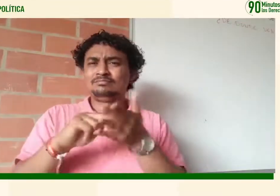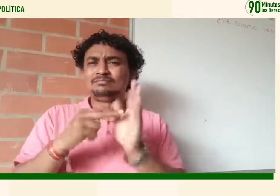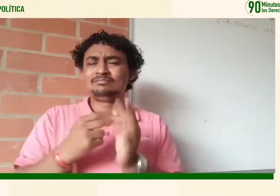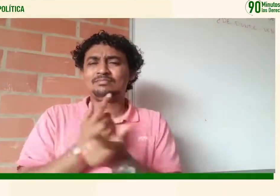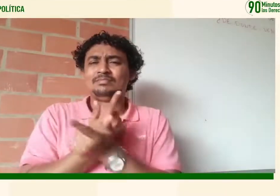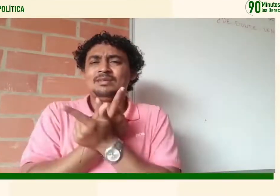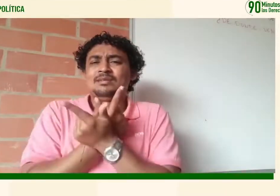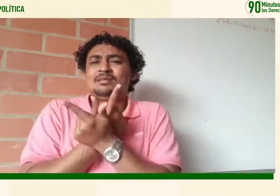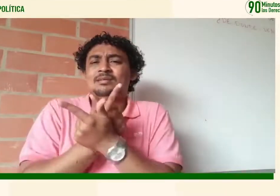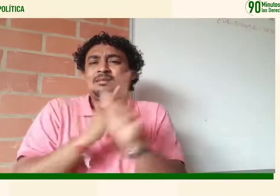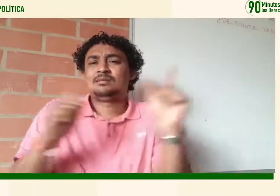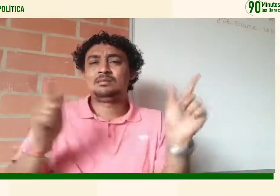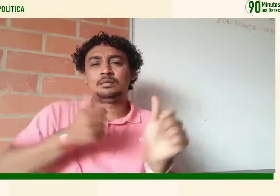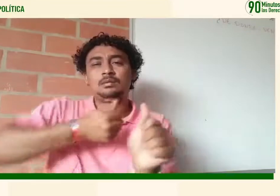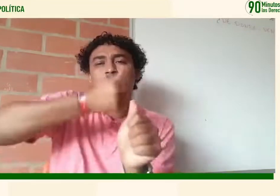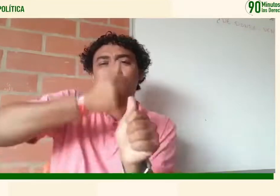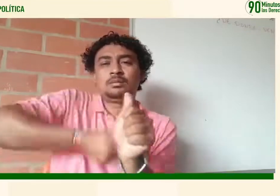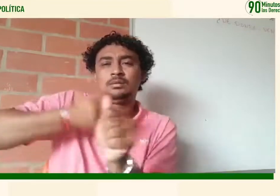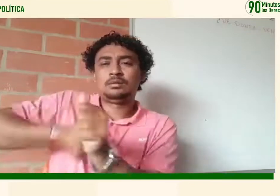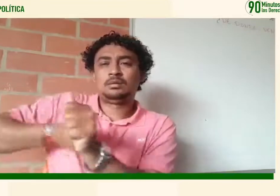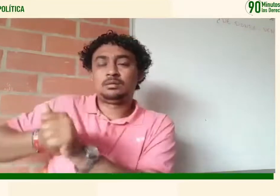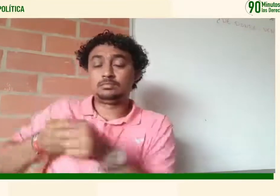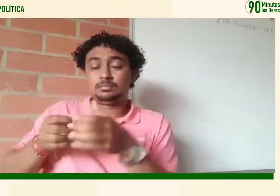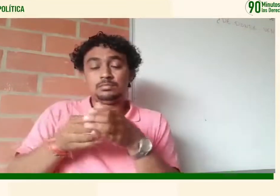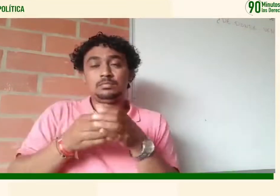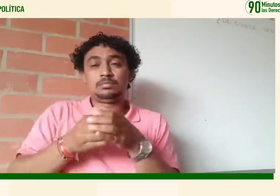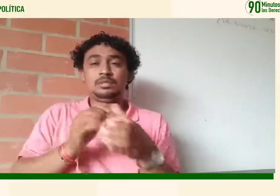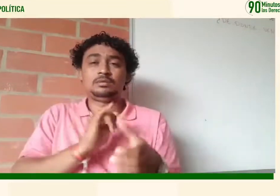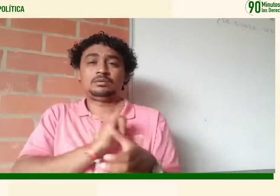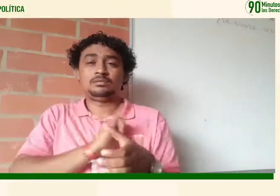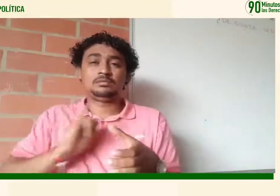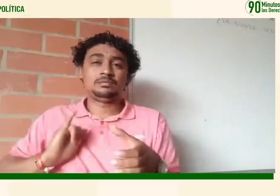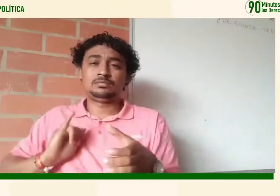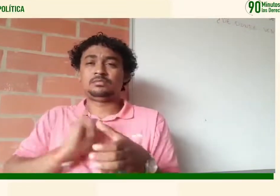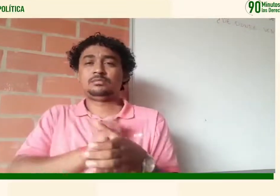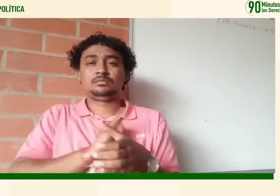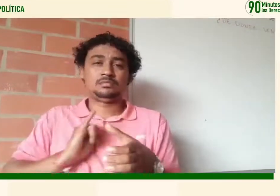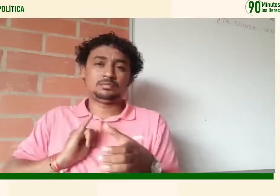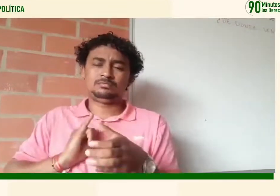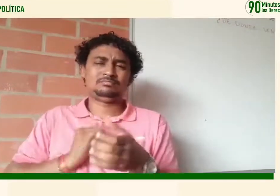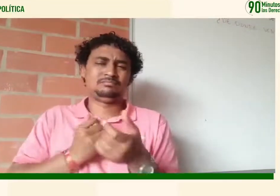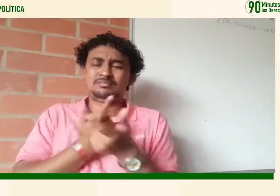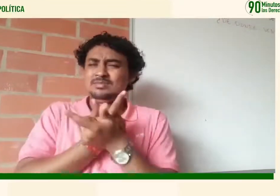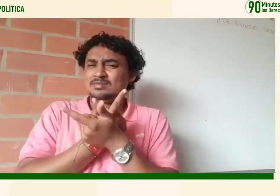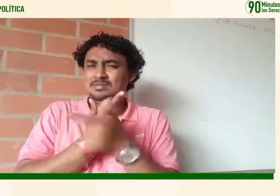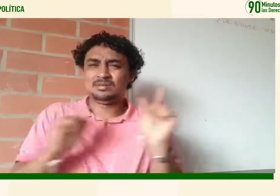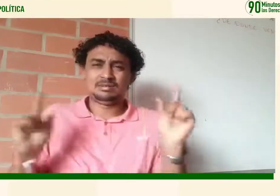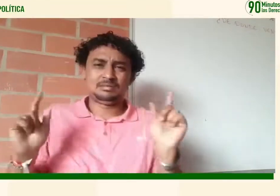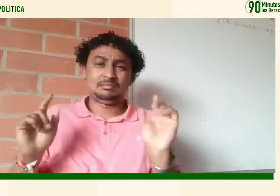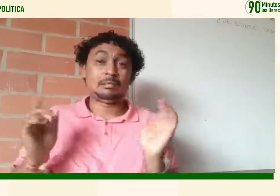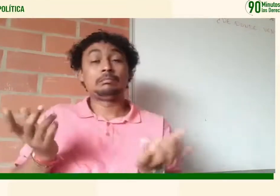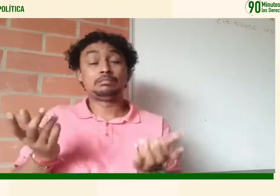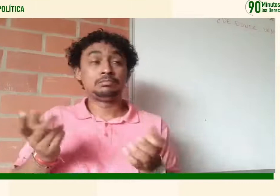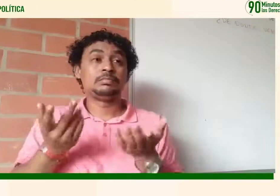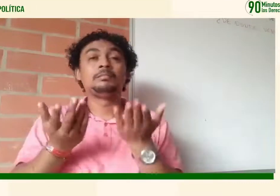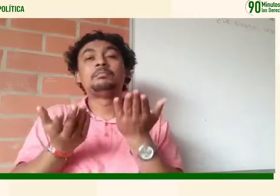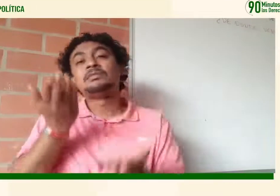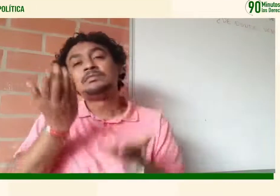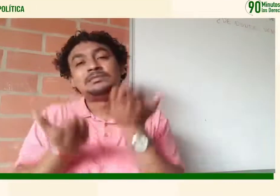y esto representa una libertad de cada asociación porque es independiente y es libre de tomar